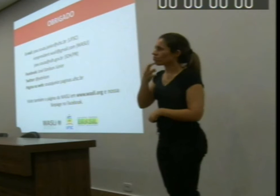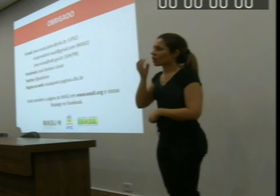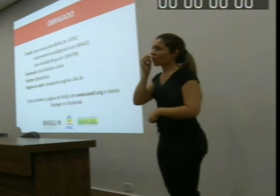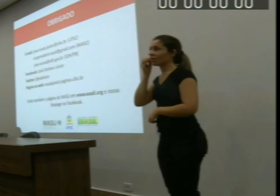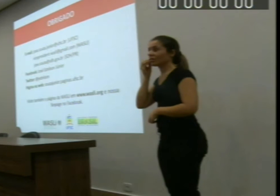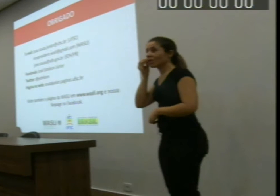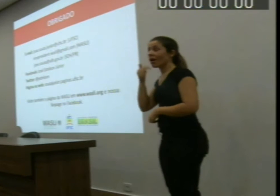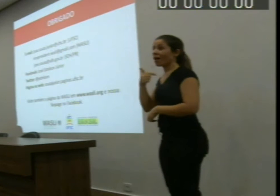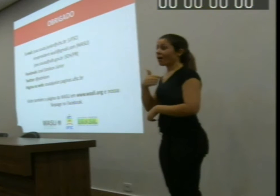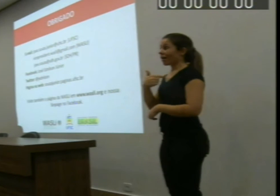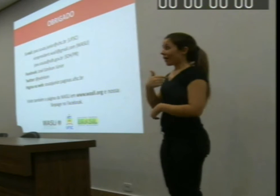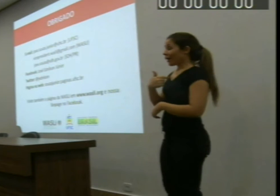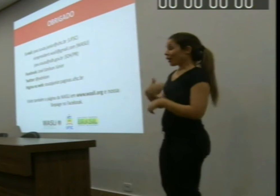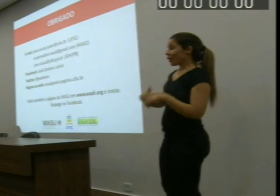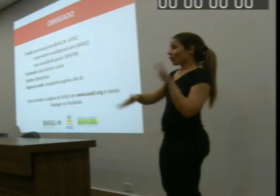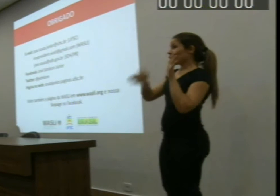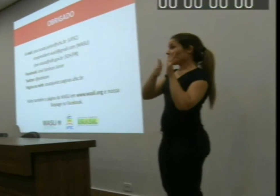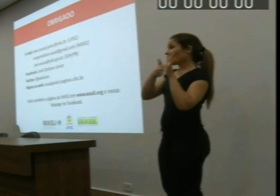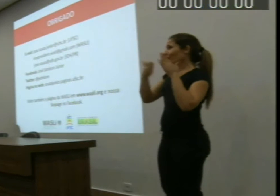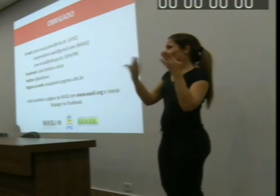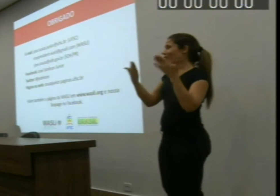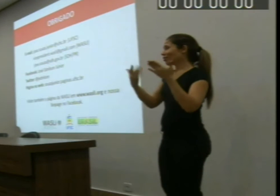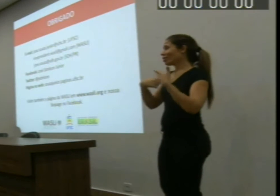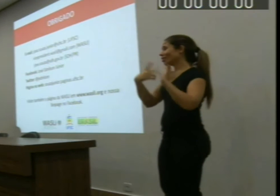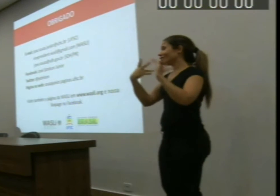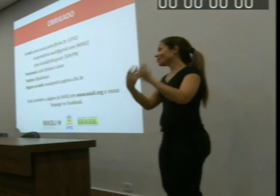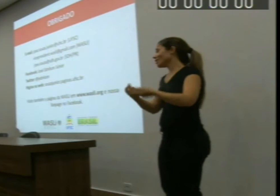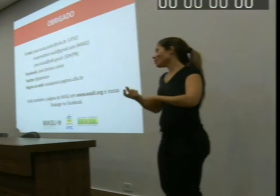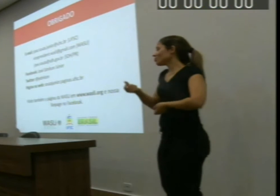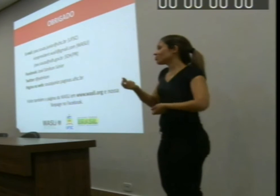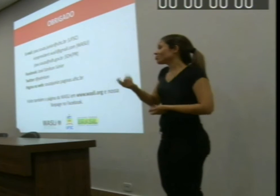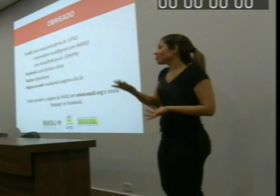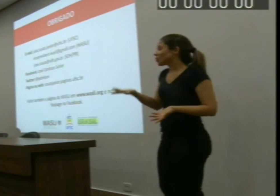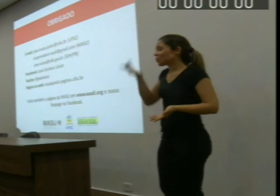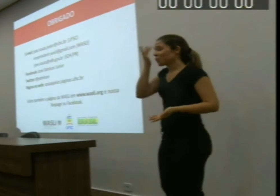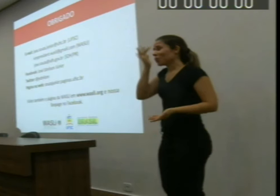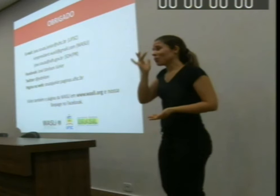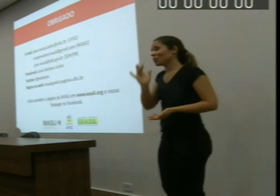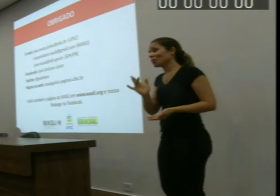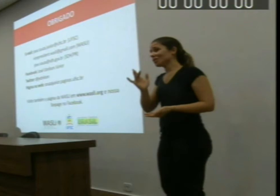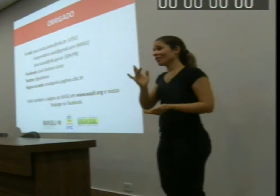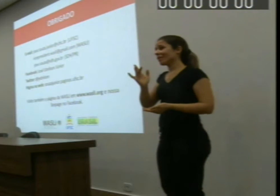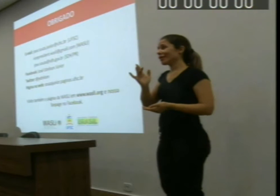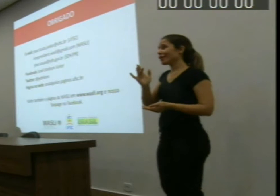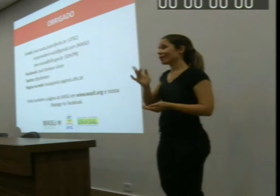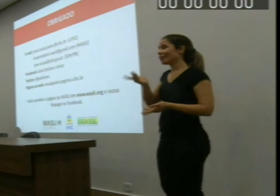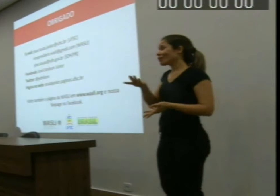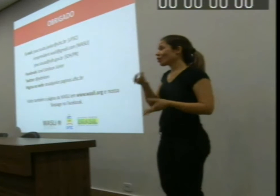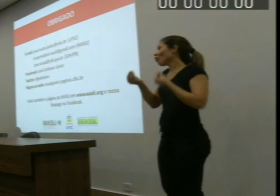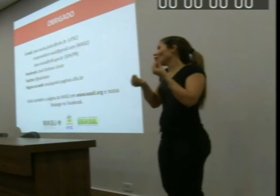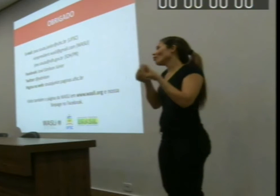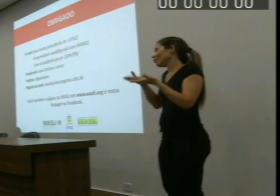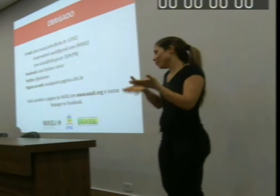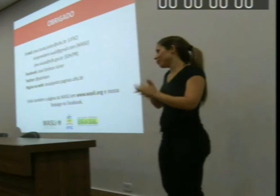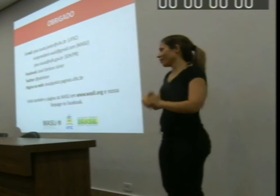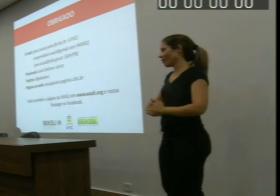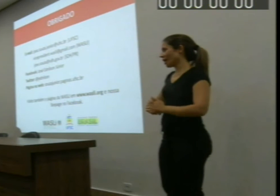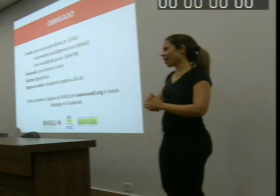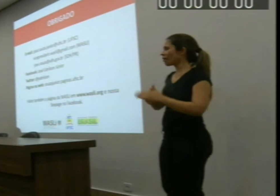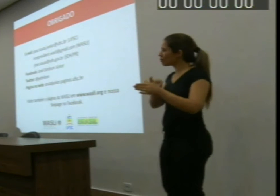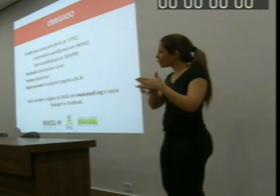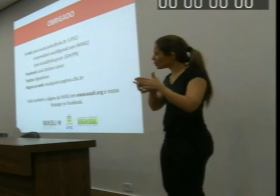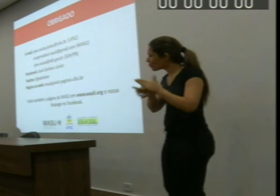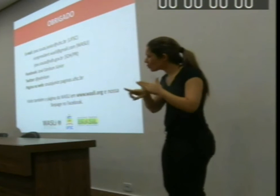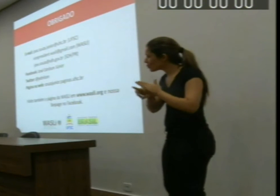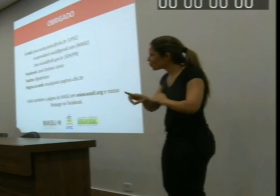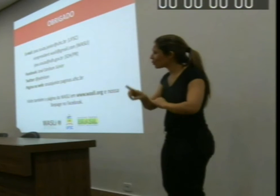proposta agora Como que eu faço eu aceito por quanto como que eu negocio é melhor é melhor sempre